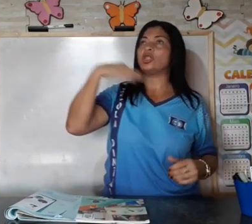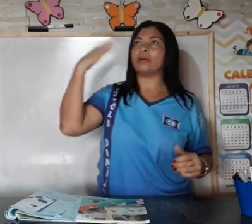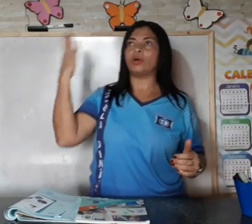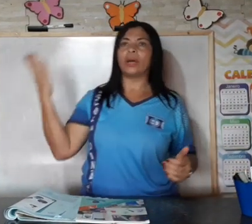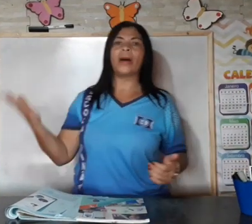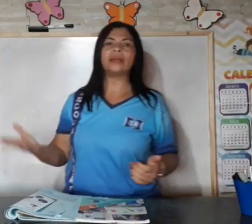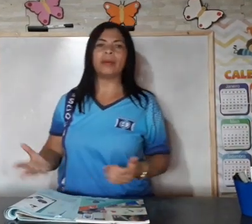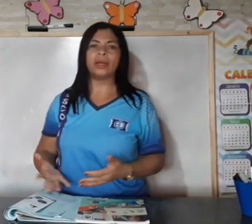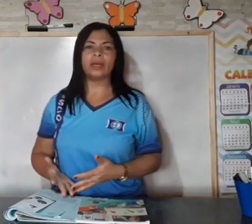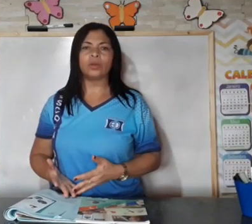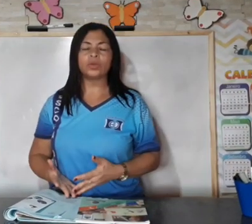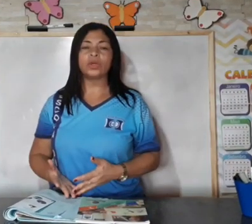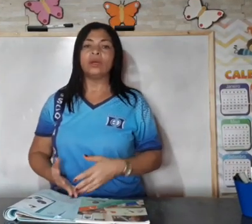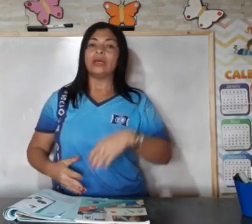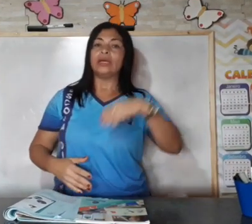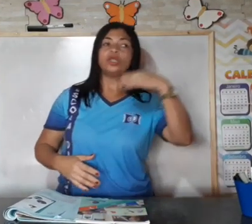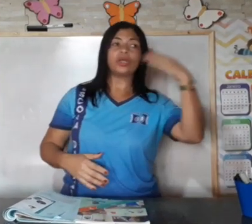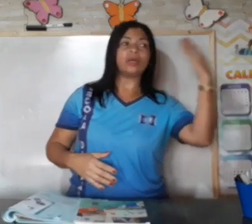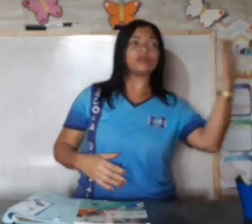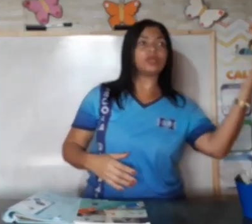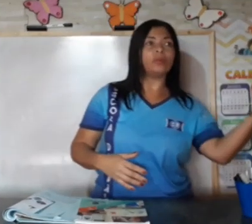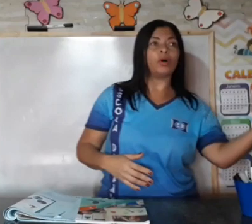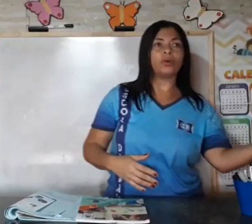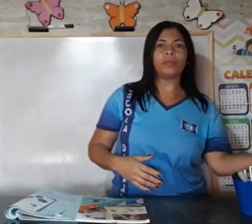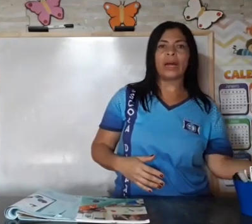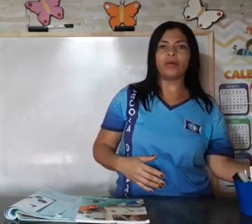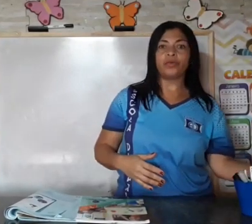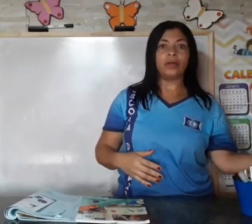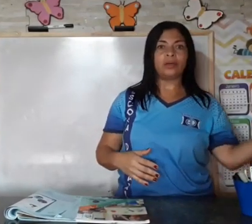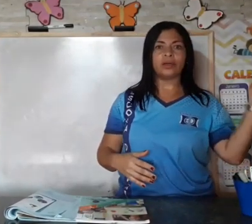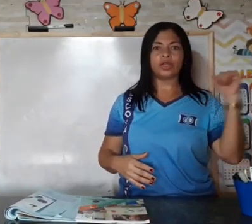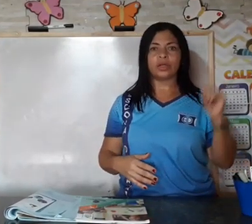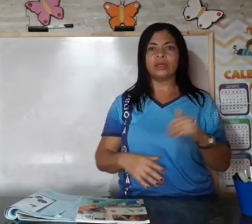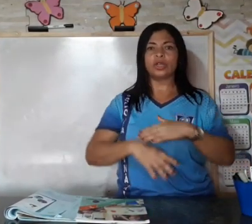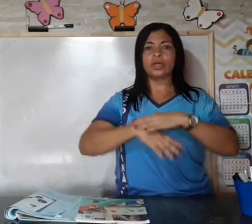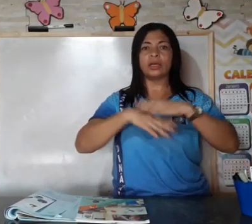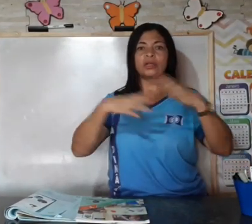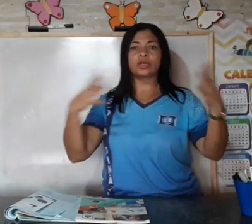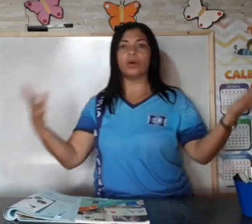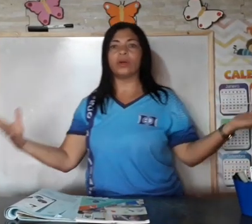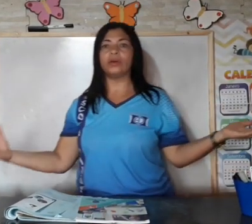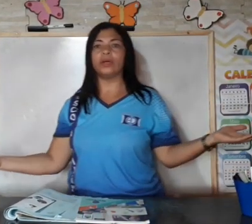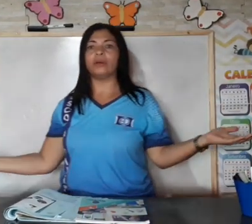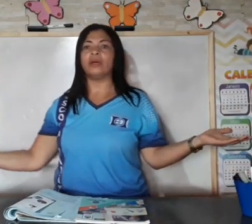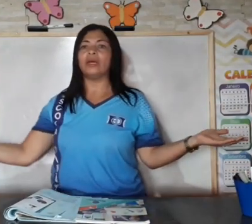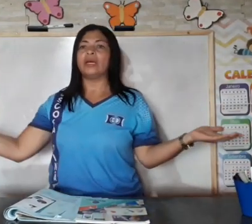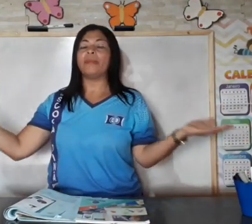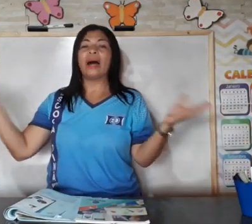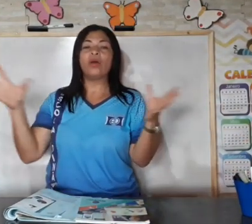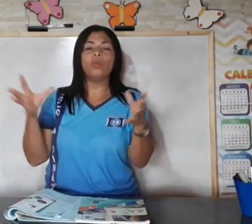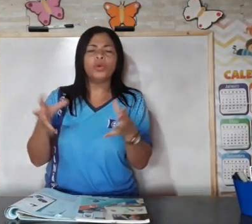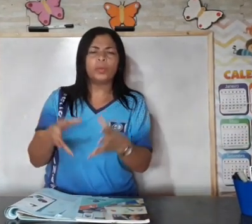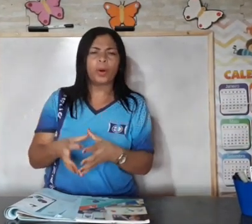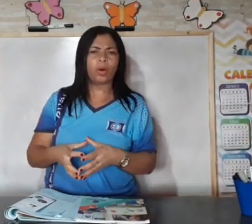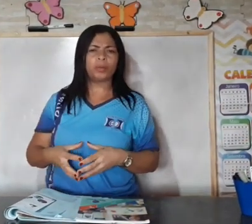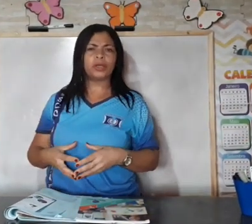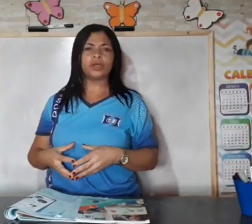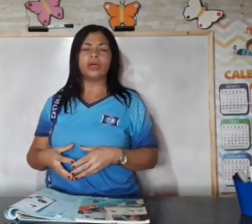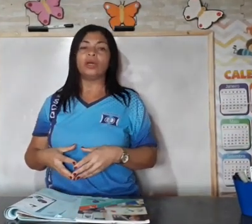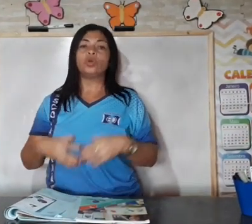moram em apartamentos, existem crianças que moram em palafitas, existem crianças que moram em bairros muito pobres.